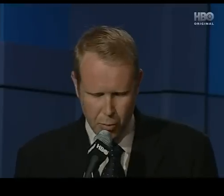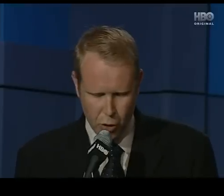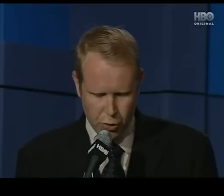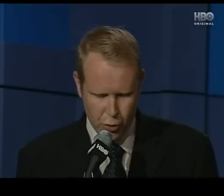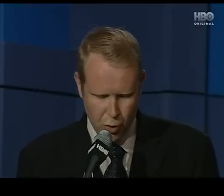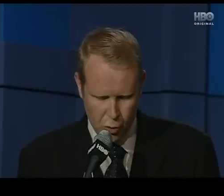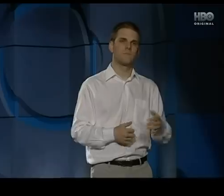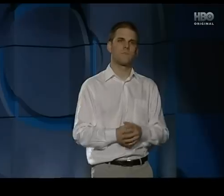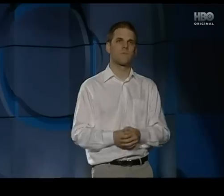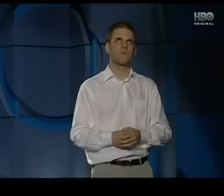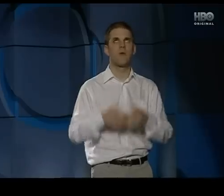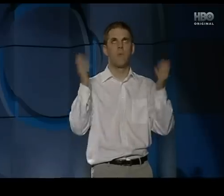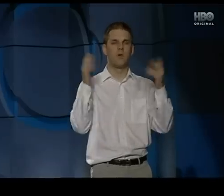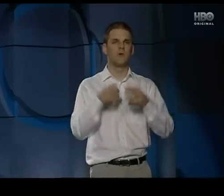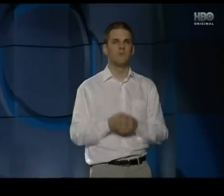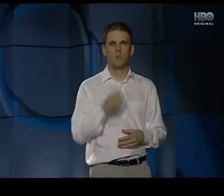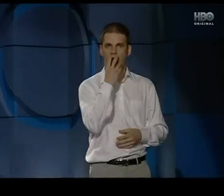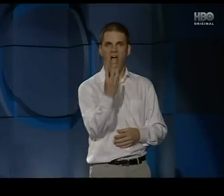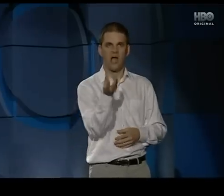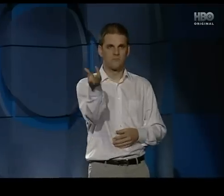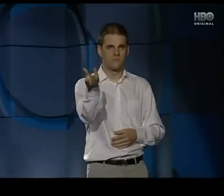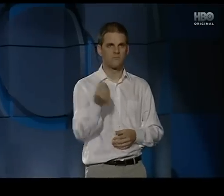Začneme bohoslužbou slova.